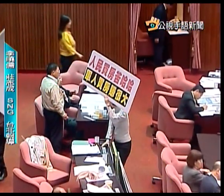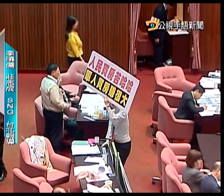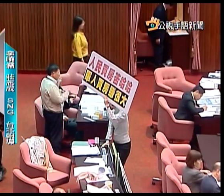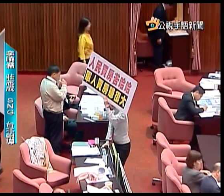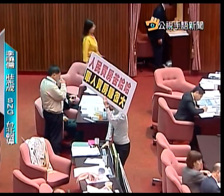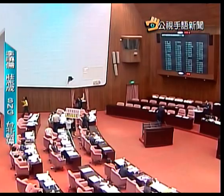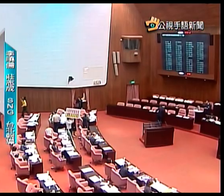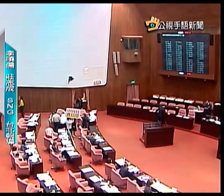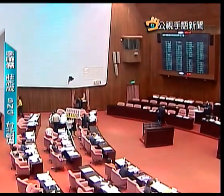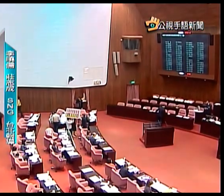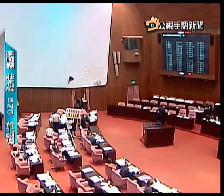志成 SNG 台北报道。